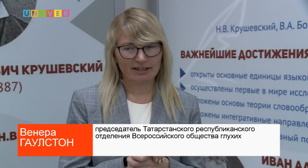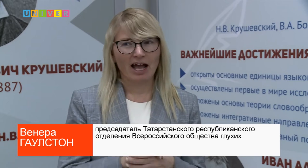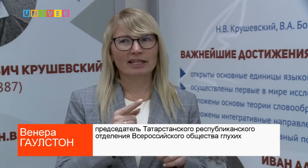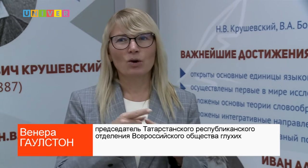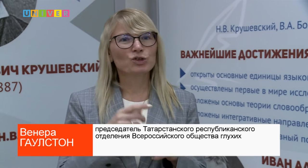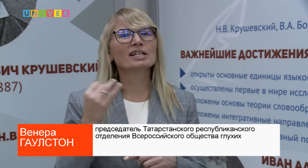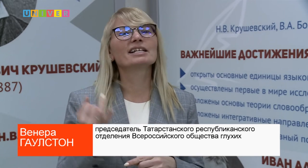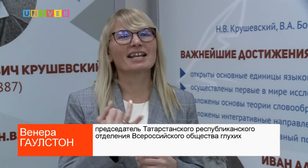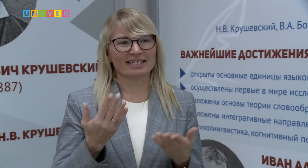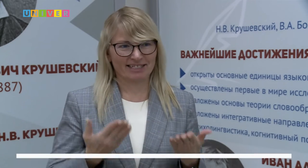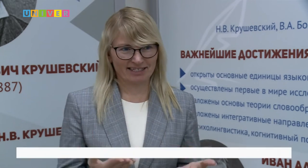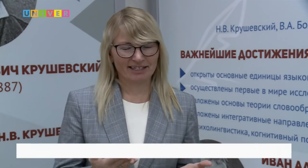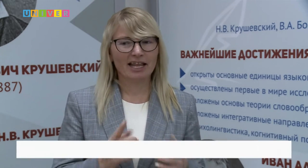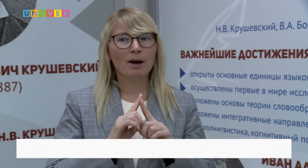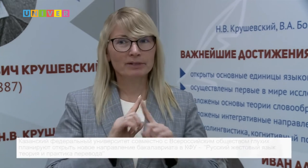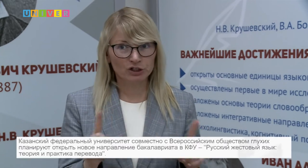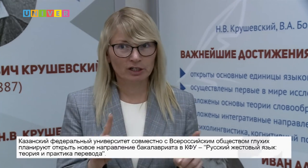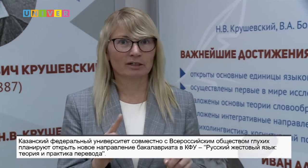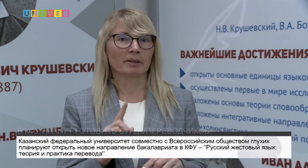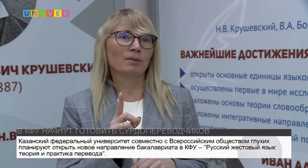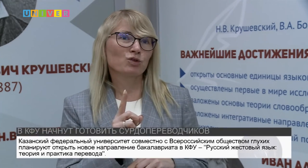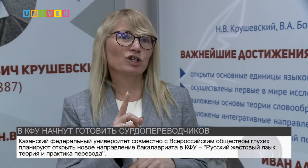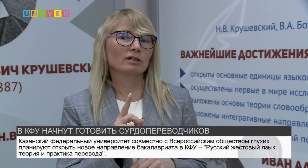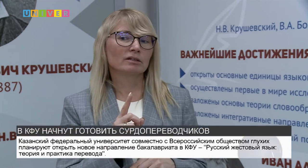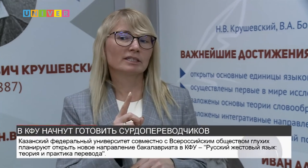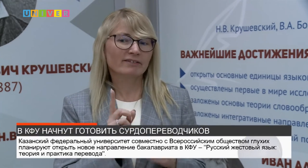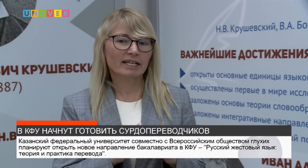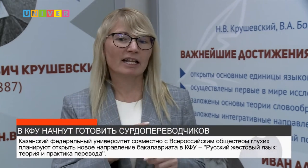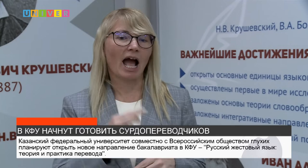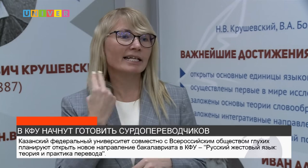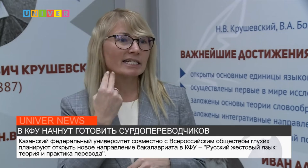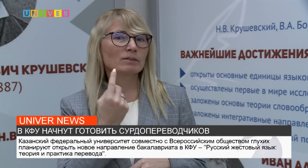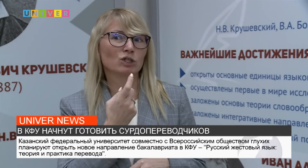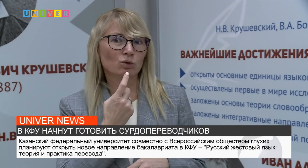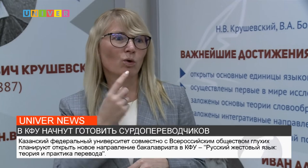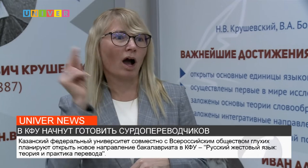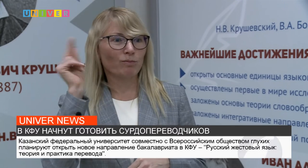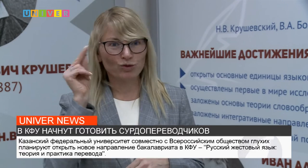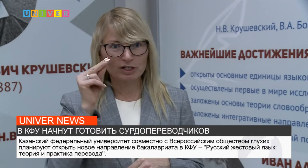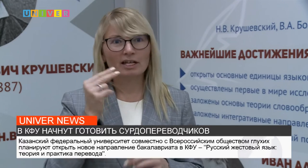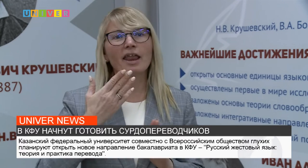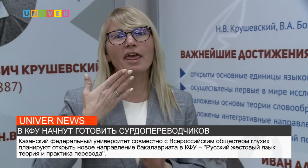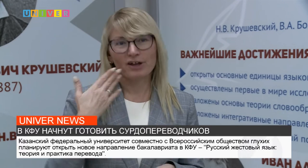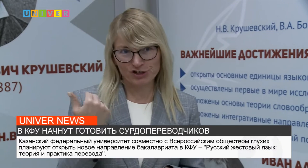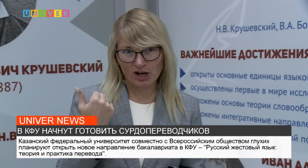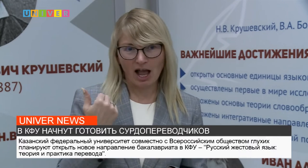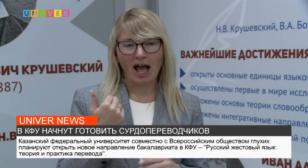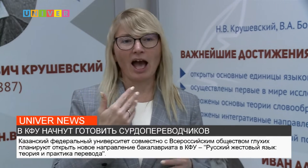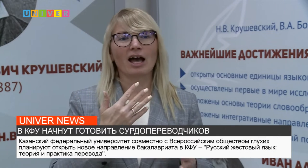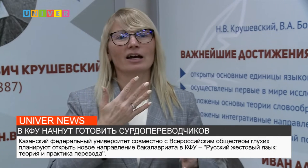востребованная, очень интересная, необычная, потому что английскому языку обучаются, может, и